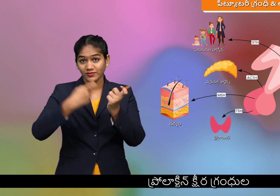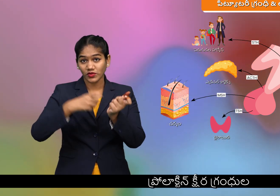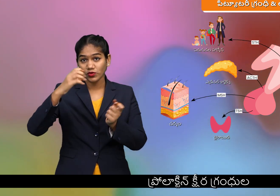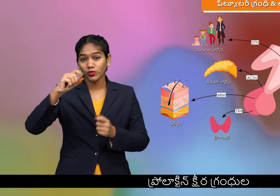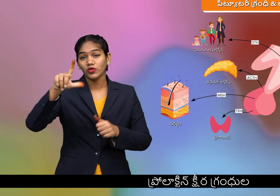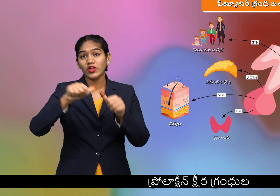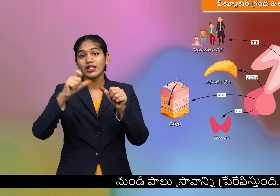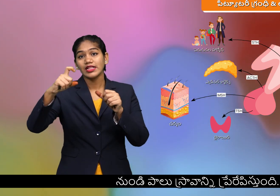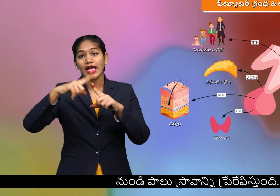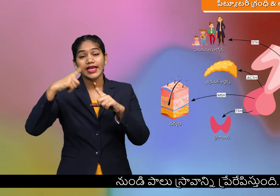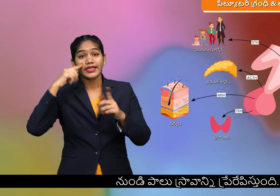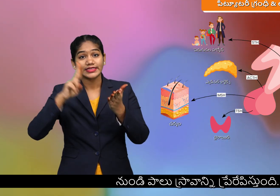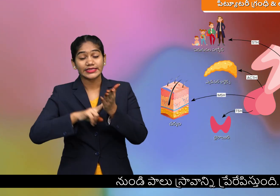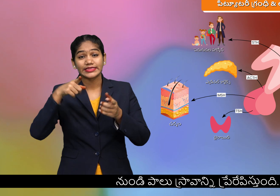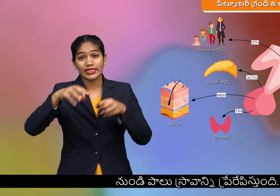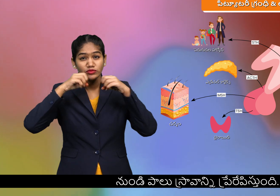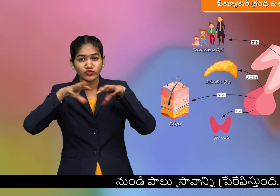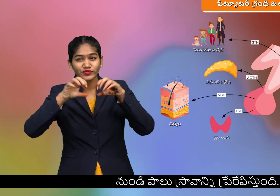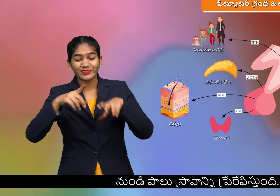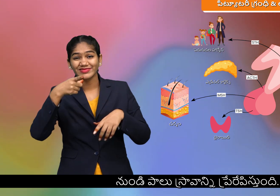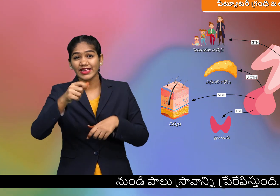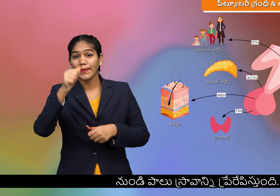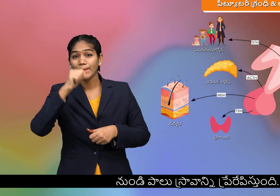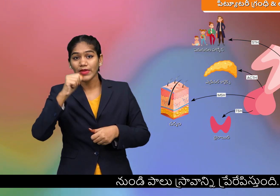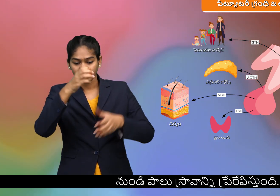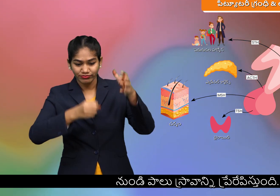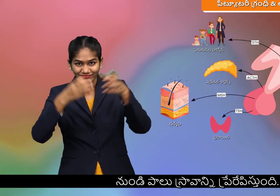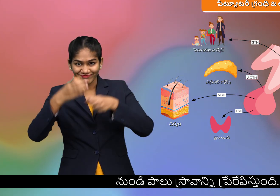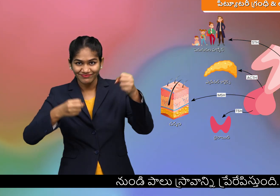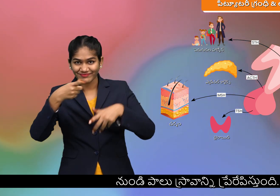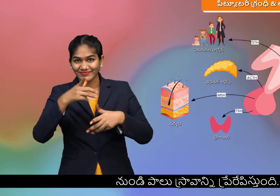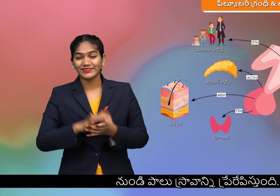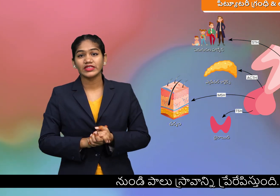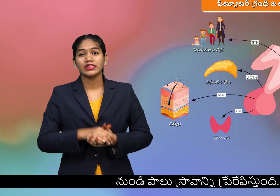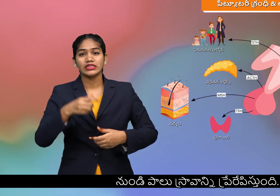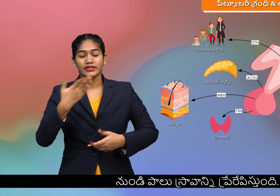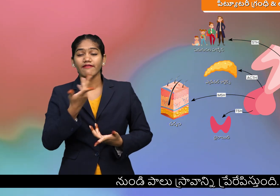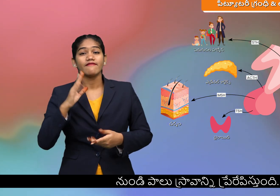ప్రోలాక్టిన్ క్షీరగ్రంథుల నుండి పాలస్రావాన్ని ప్రేరేపిస్తుంది.